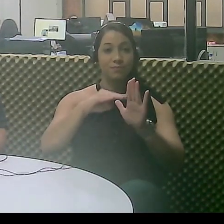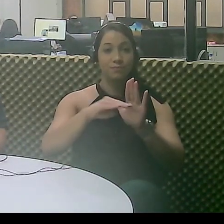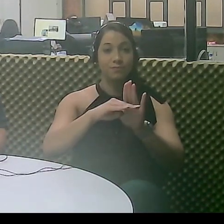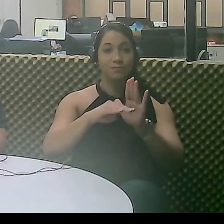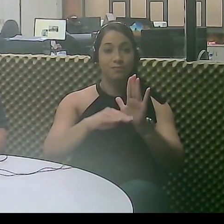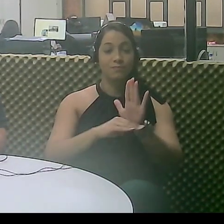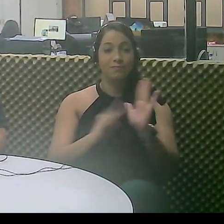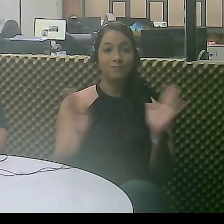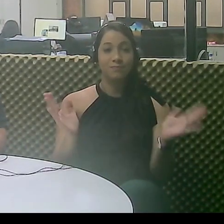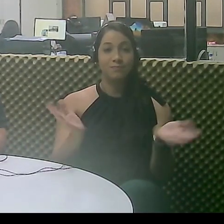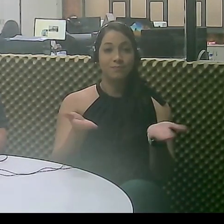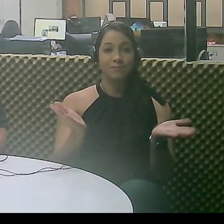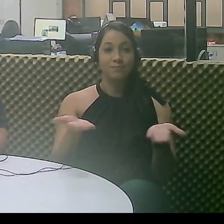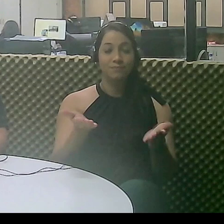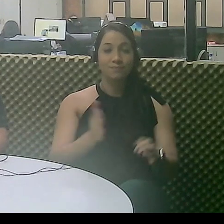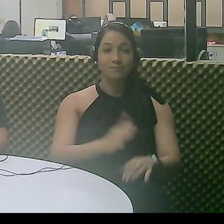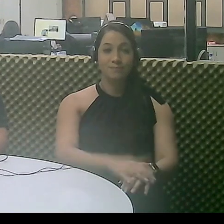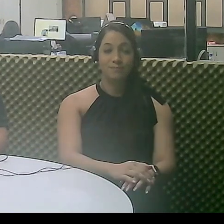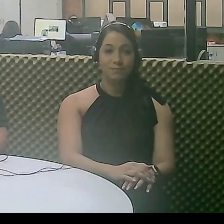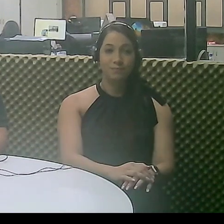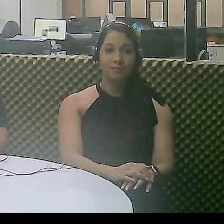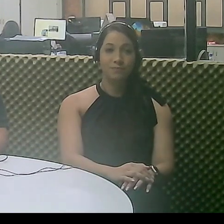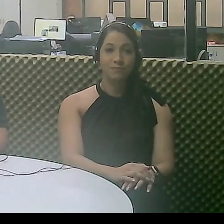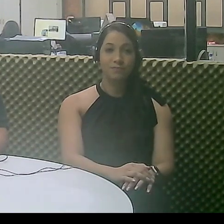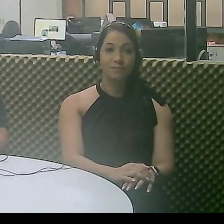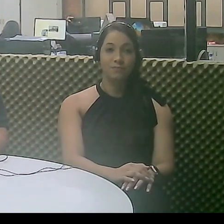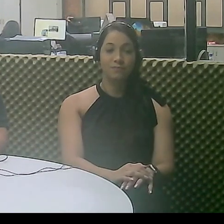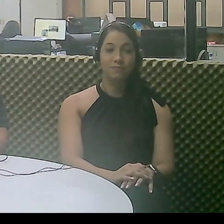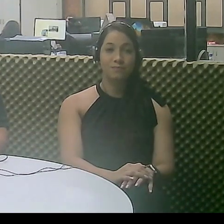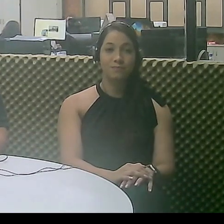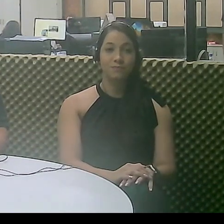os destaques da edição de hoje.